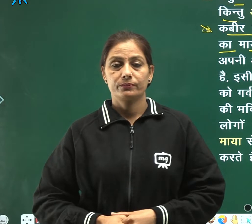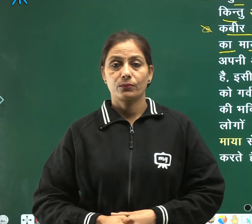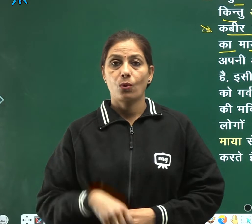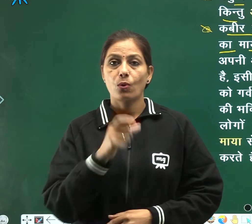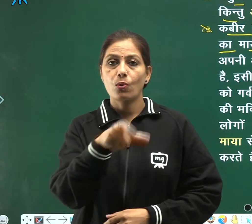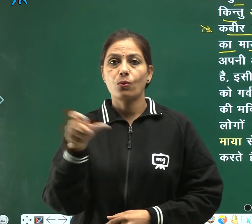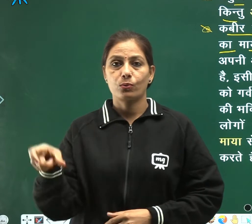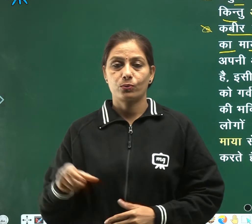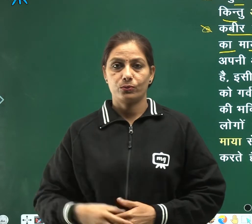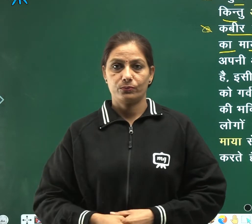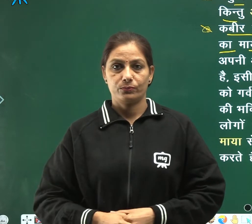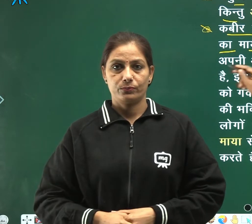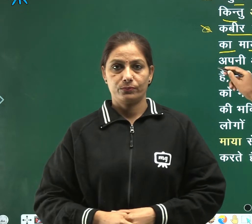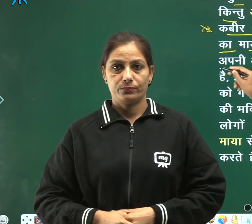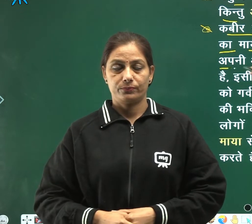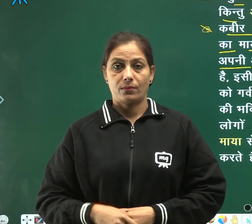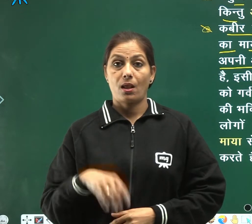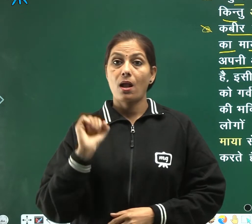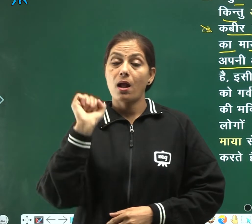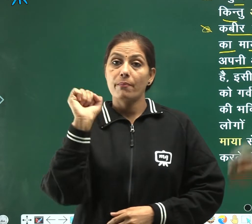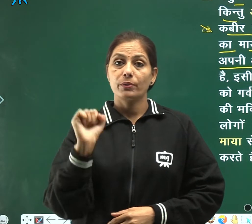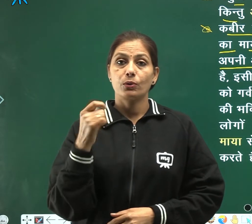लोगों को अपनी ओर